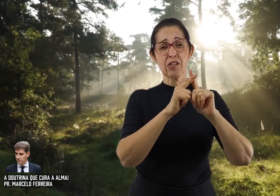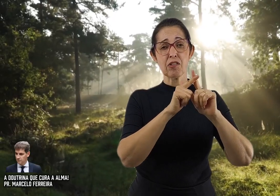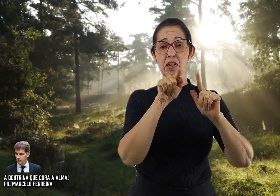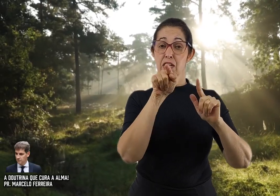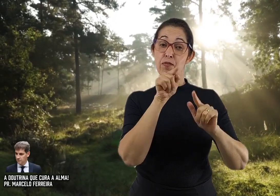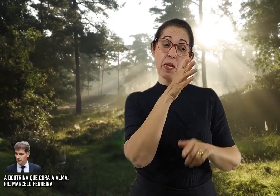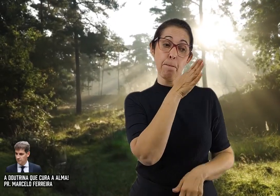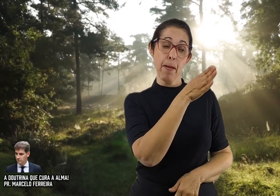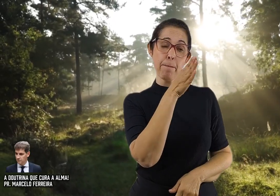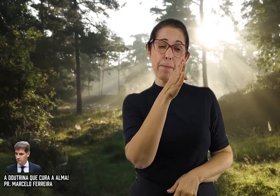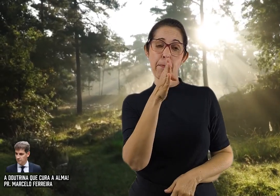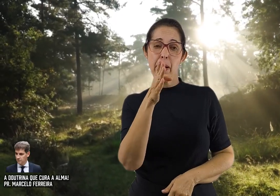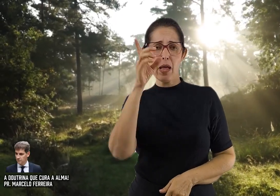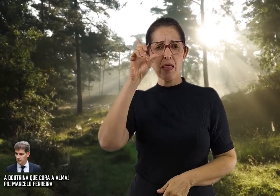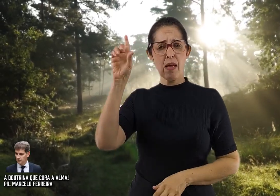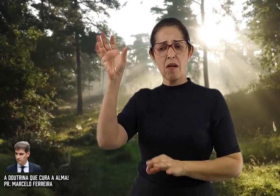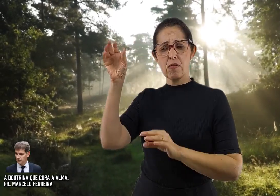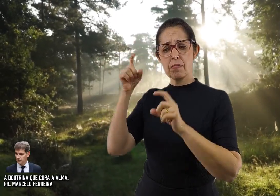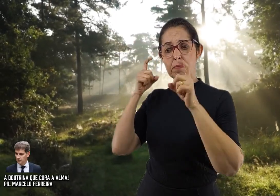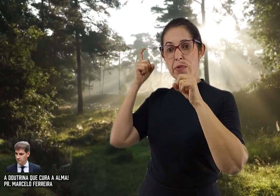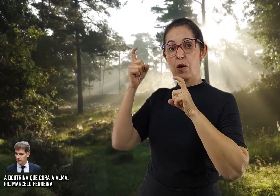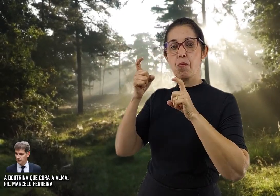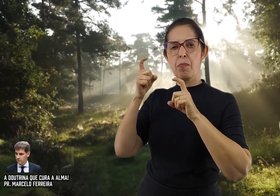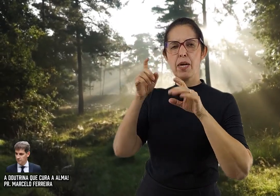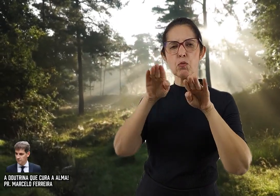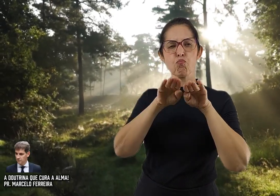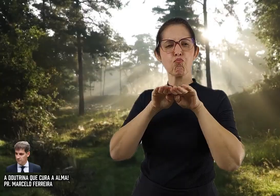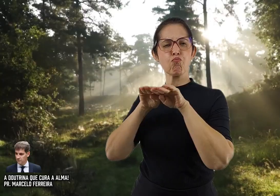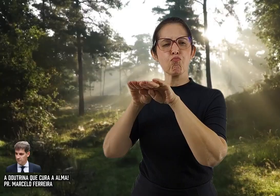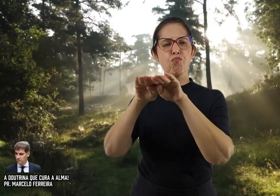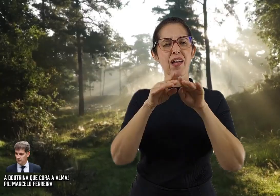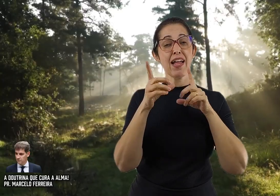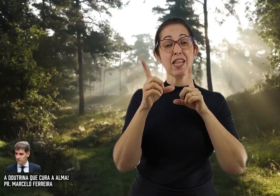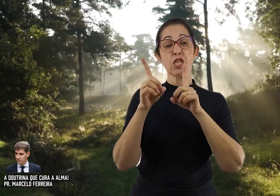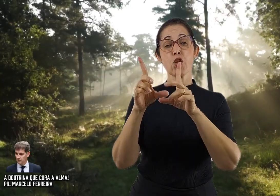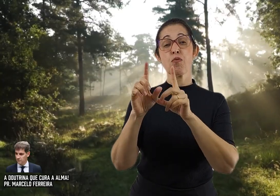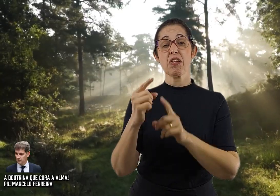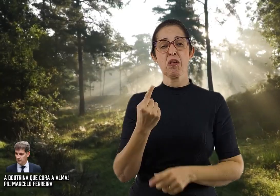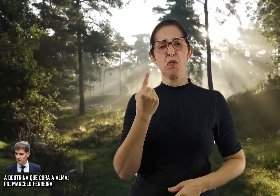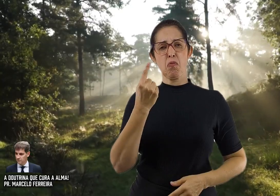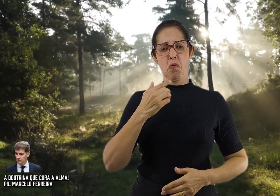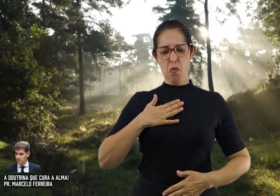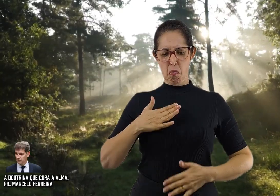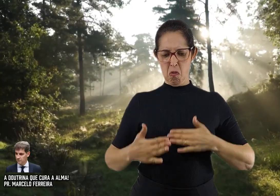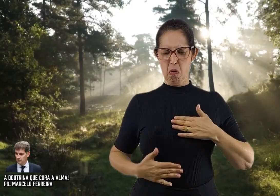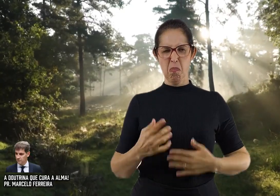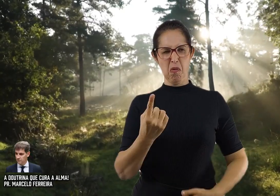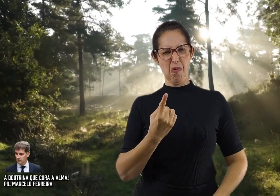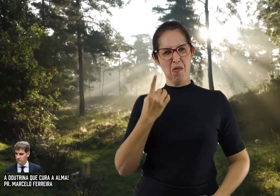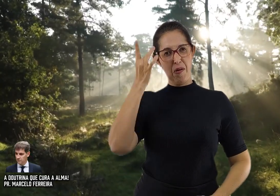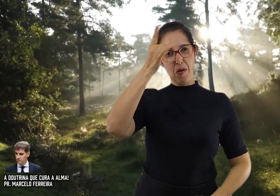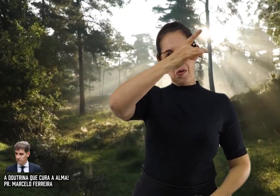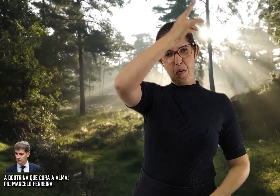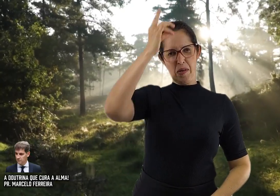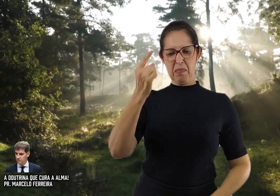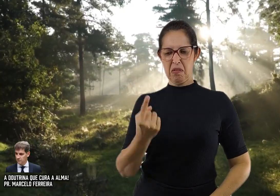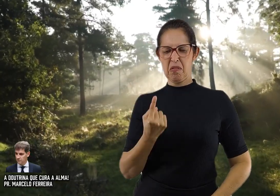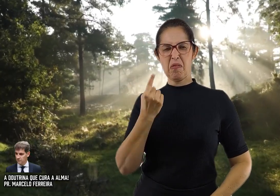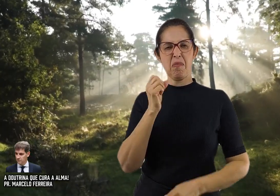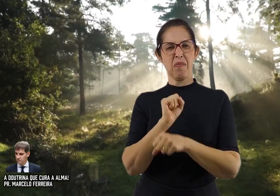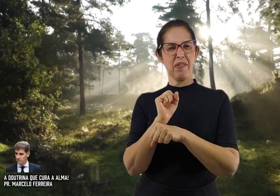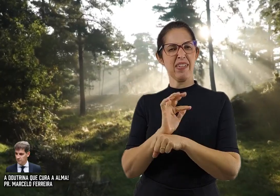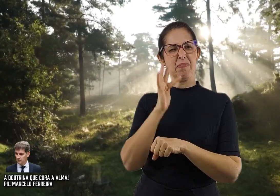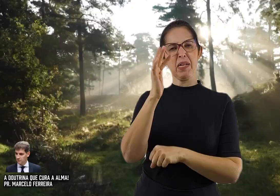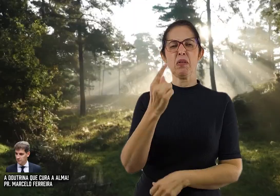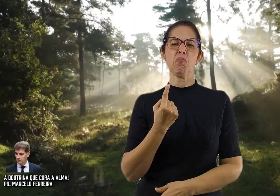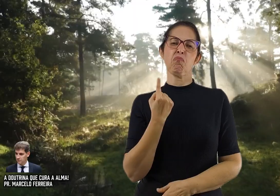doutrina. Ele quer um povo com uma doutrina só, um só corpo, um só espírito, uma só